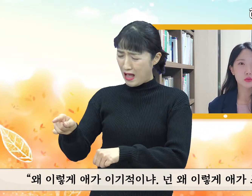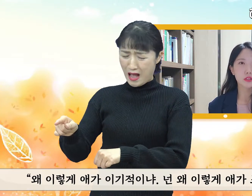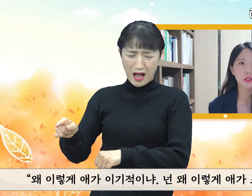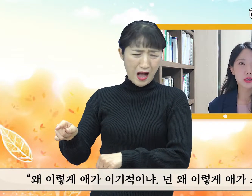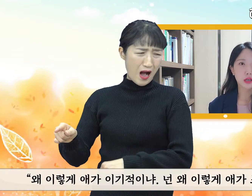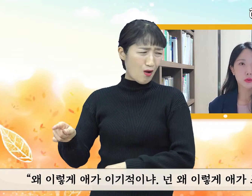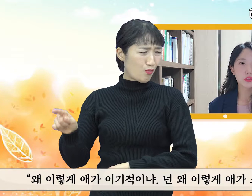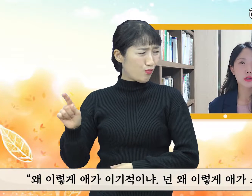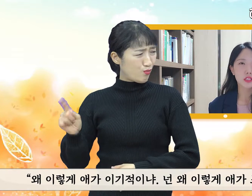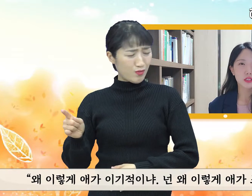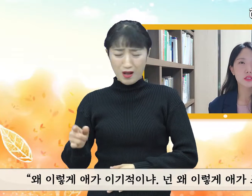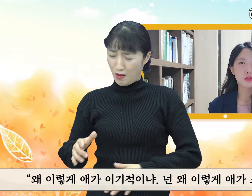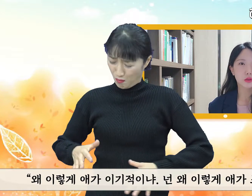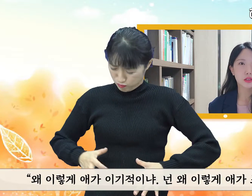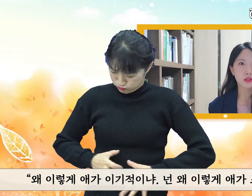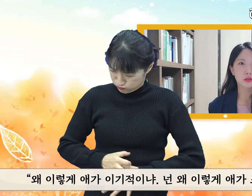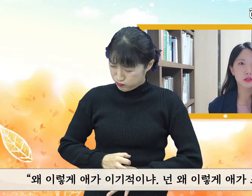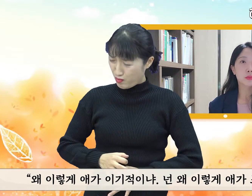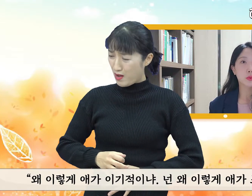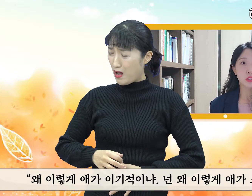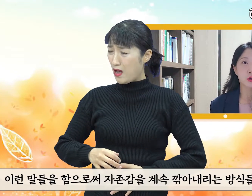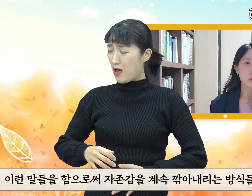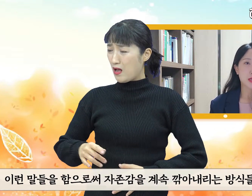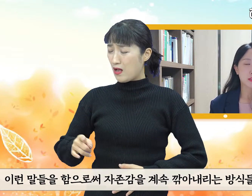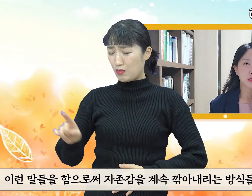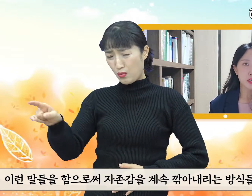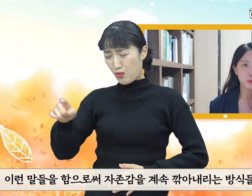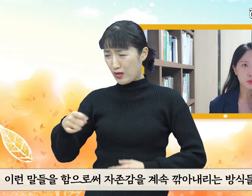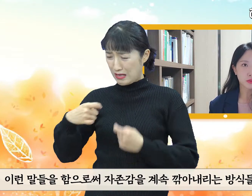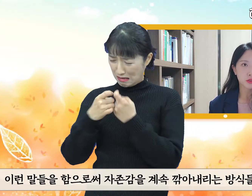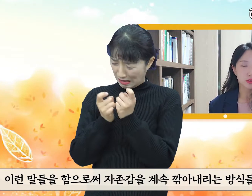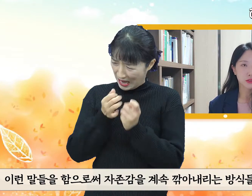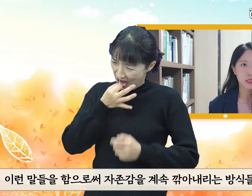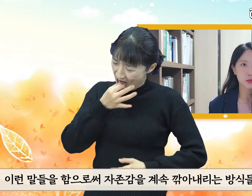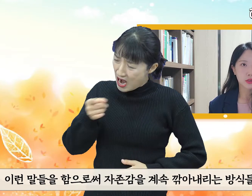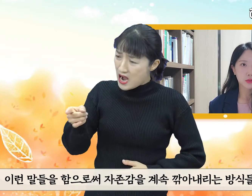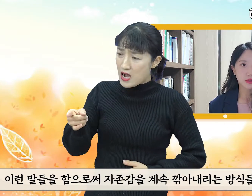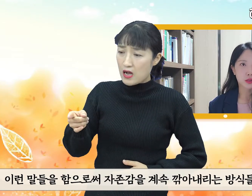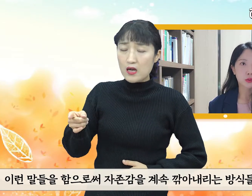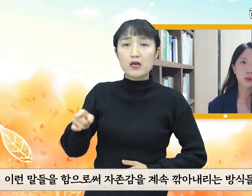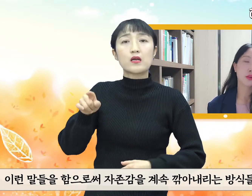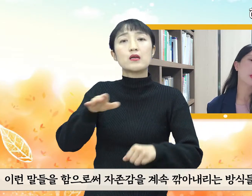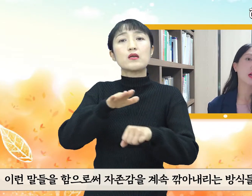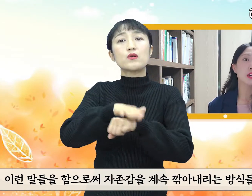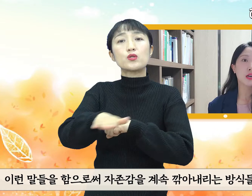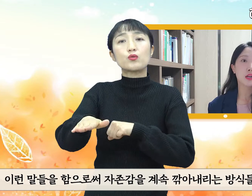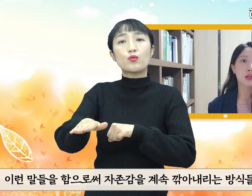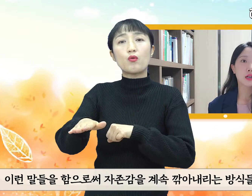애가 쪼잔하냐, 왜 이렇게 이기적이냐 너는, 뭐 이런 말들을 함으로써 자존감을 계속